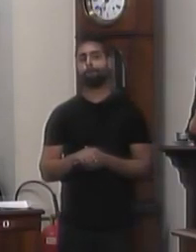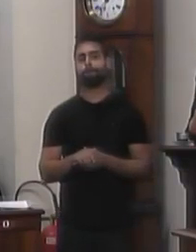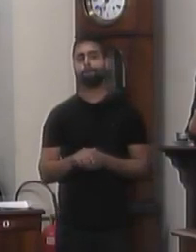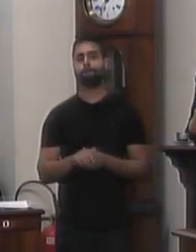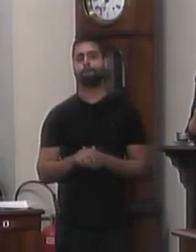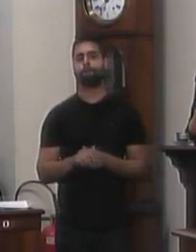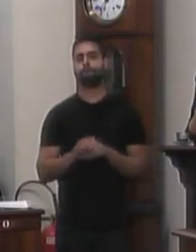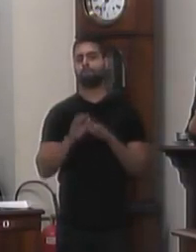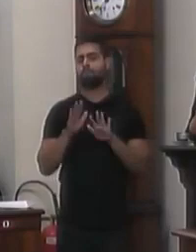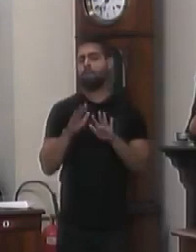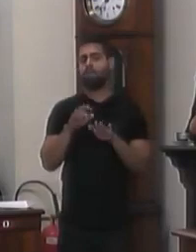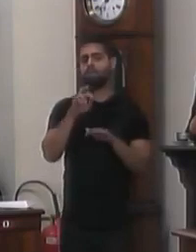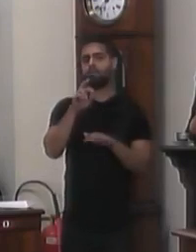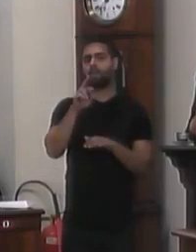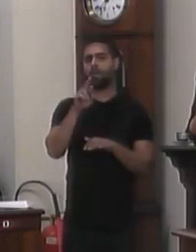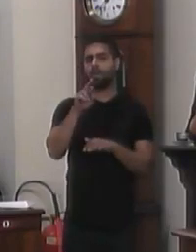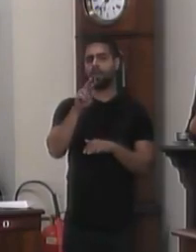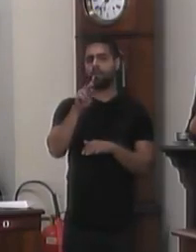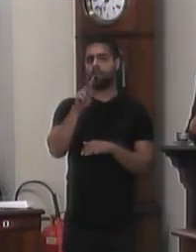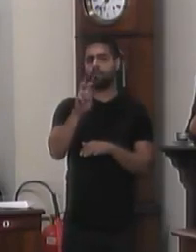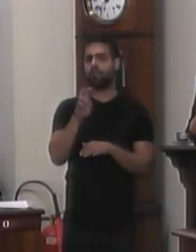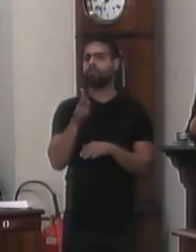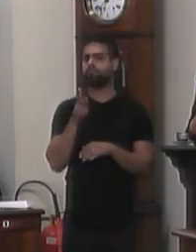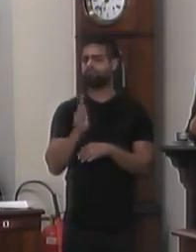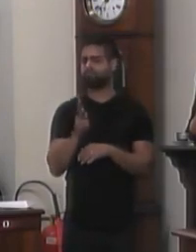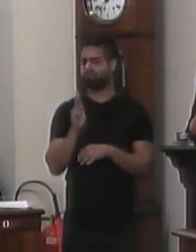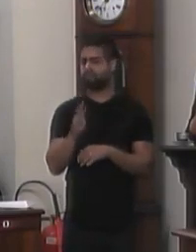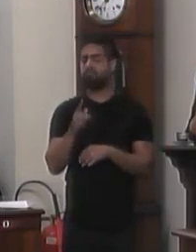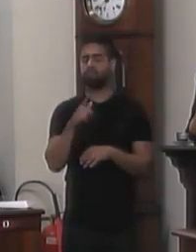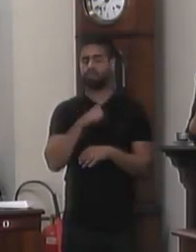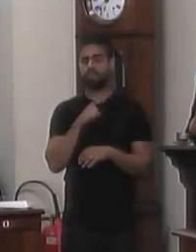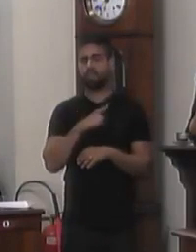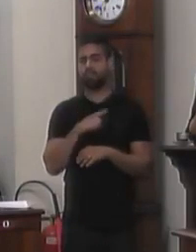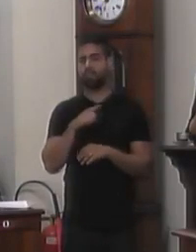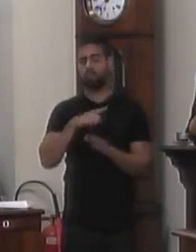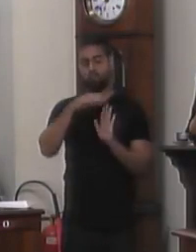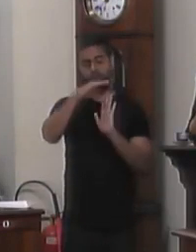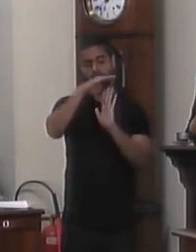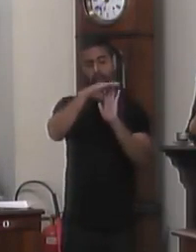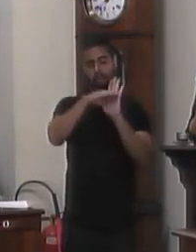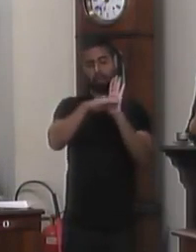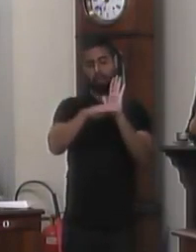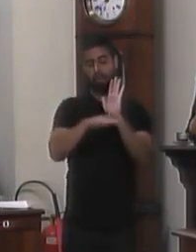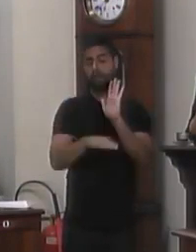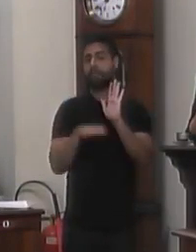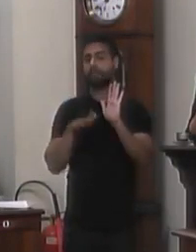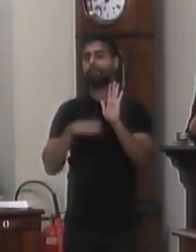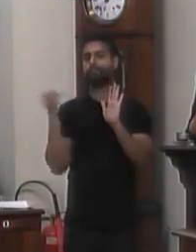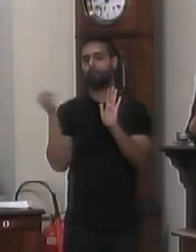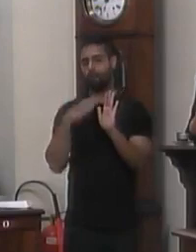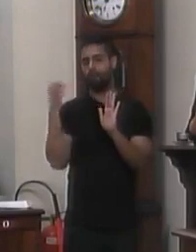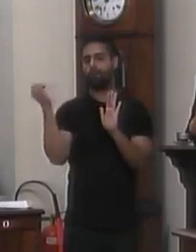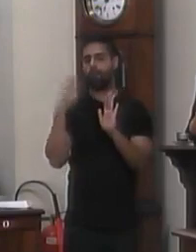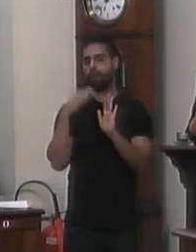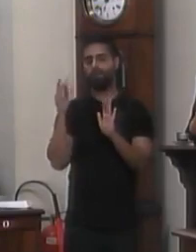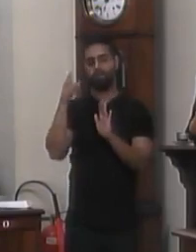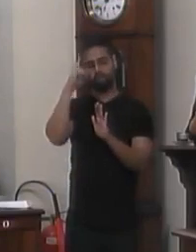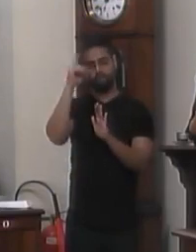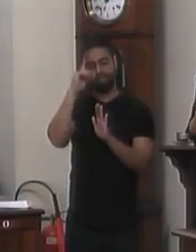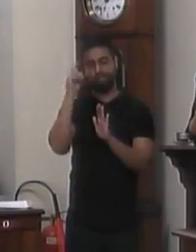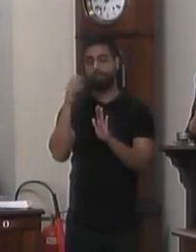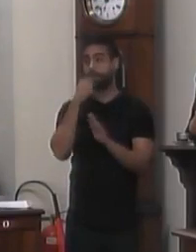esses RPVs, eles entram sempre, né? Então, é uma listagem que está sempre sendo renovada